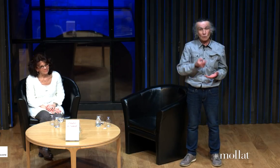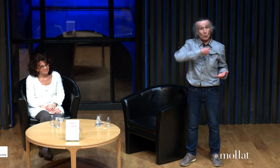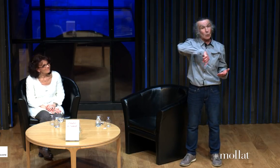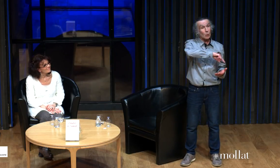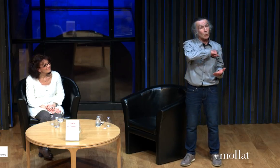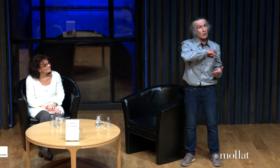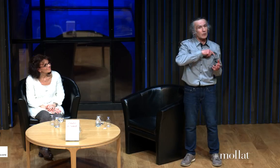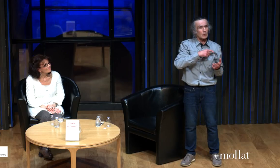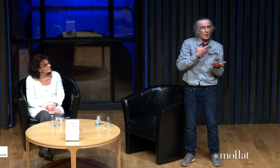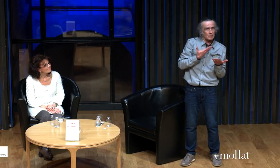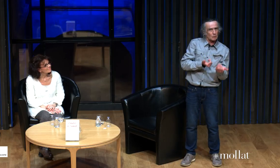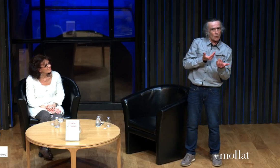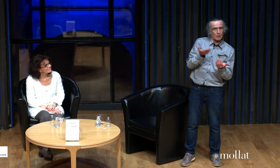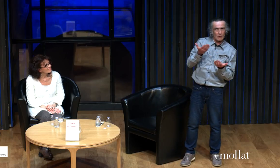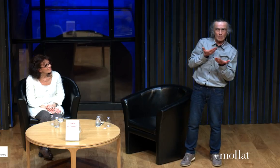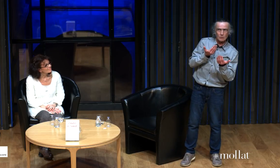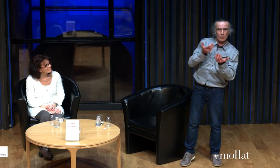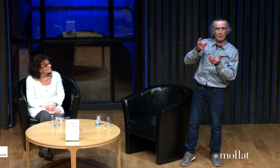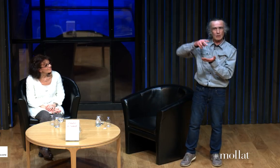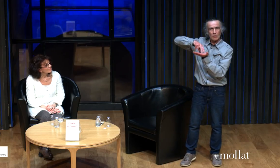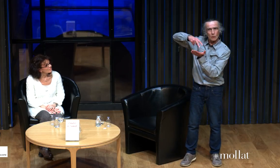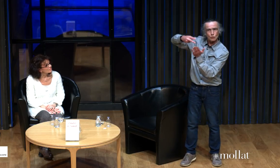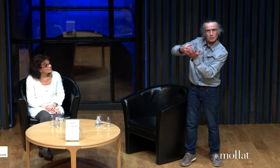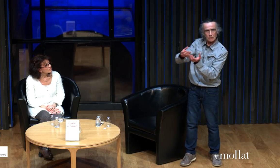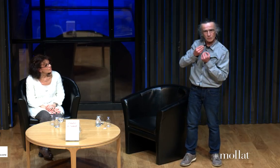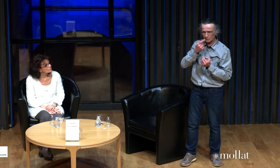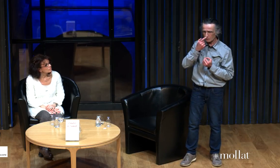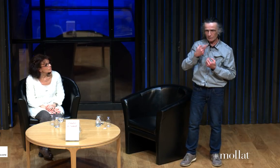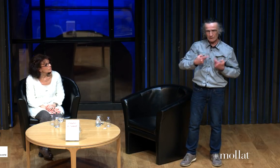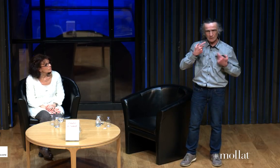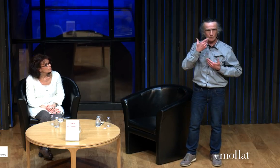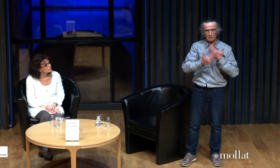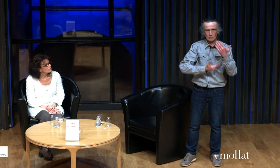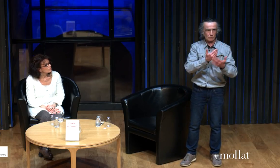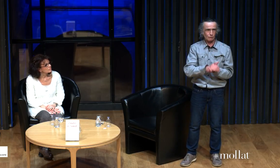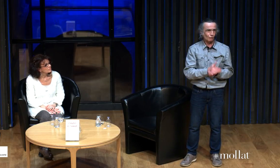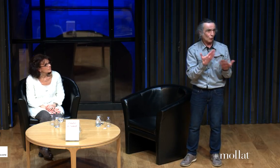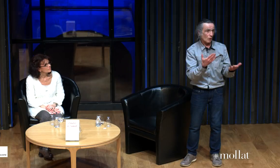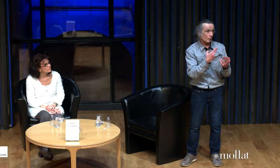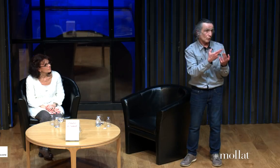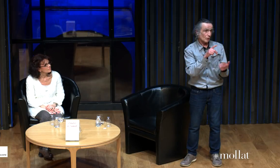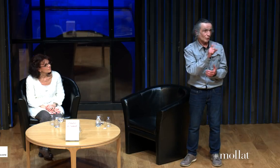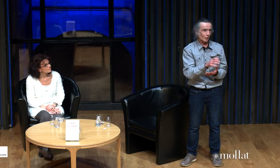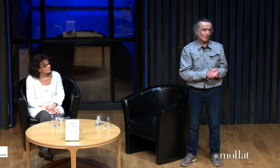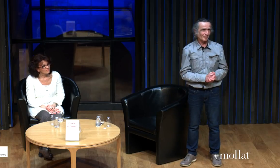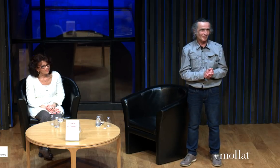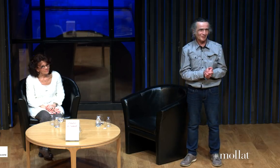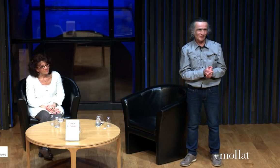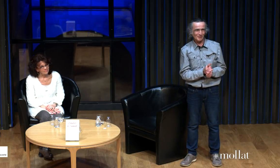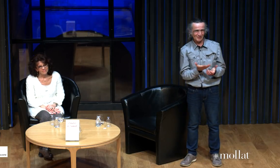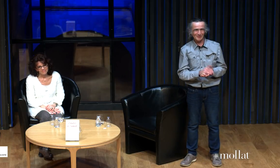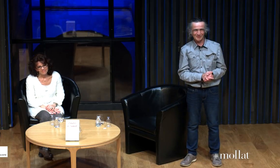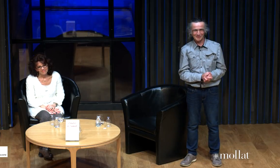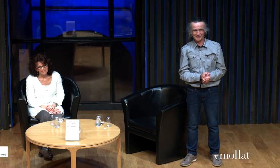évoluer. Donc, on est en pleine mutation technologique. Et l'espoir, c'est que la technologie nous facilite la vie. Donc voilà